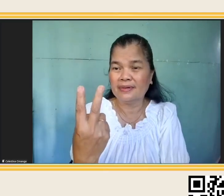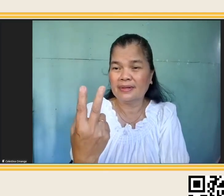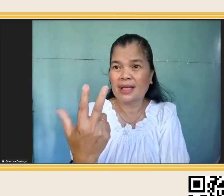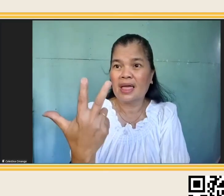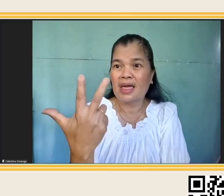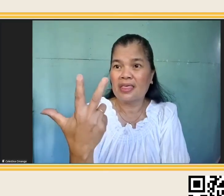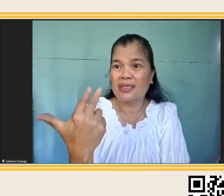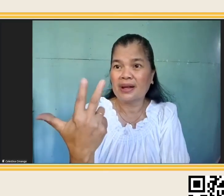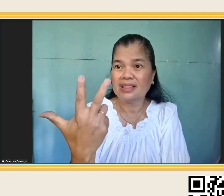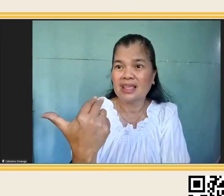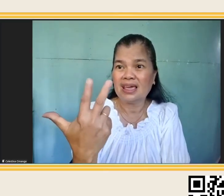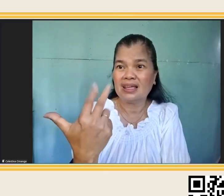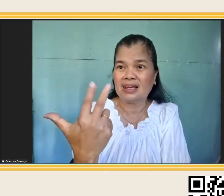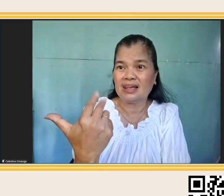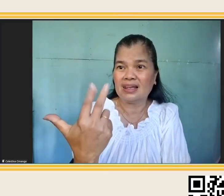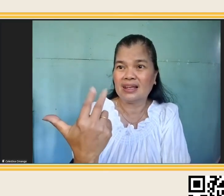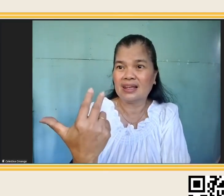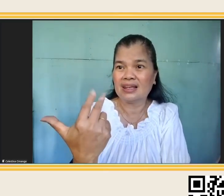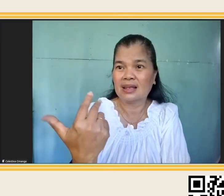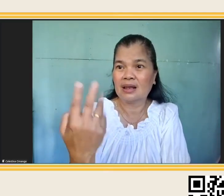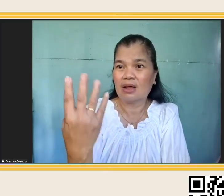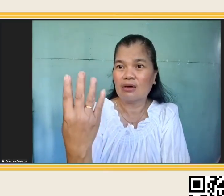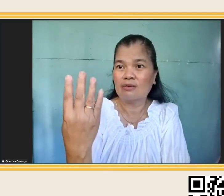12, 13,